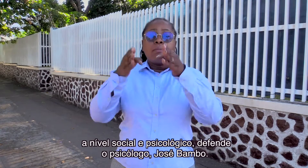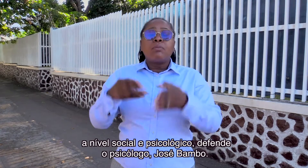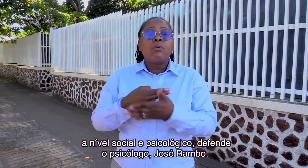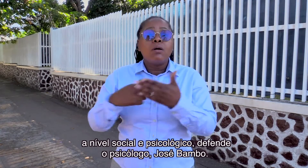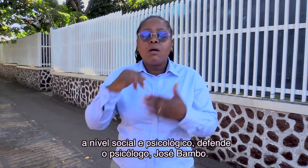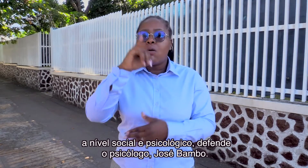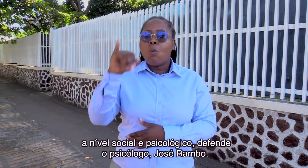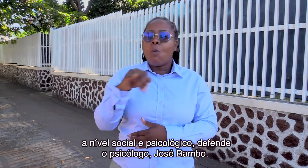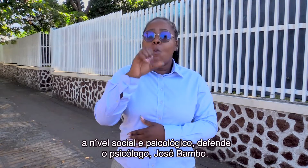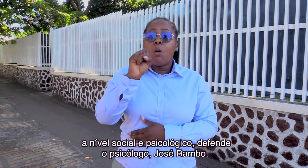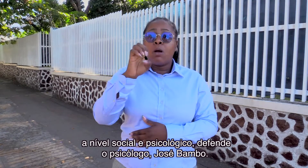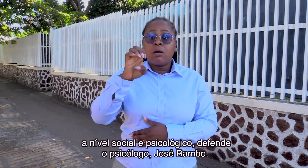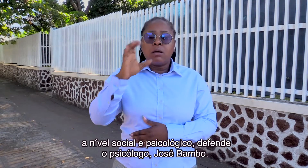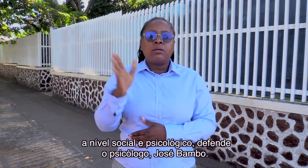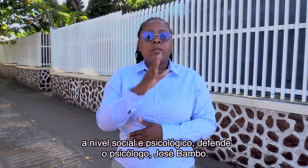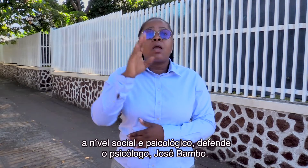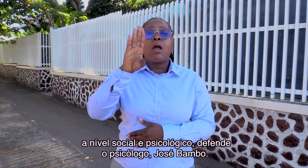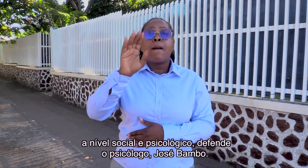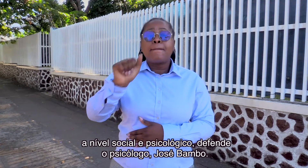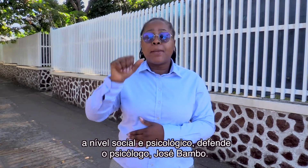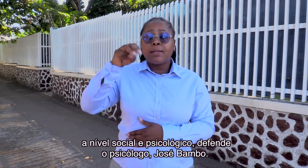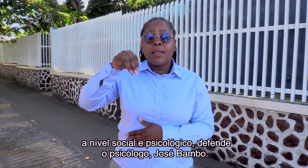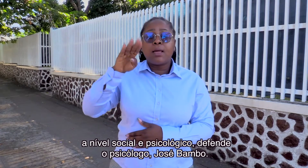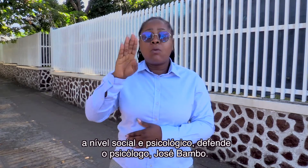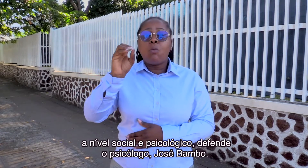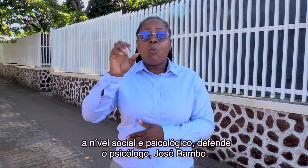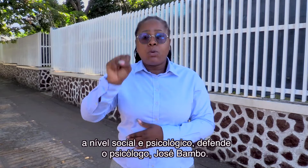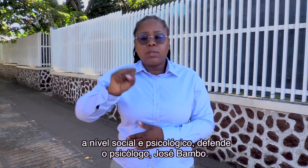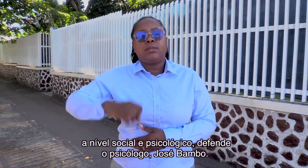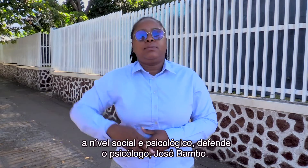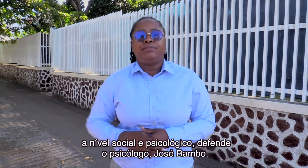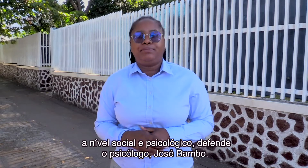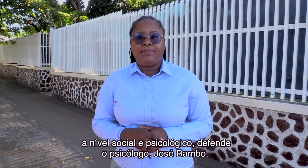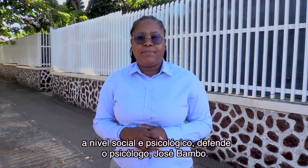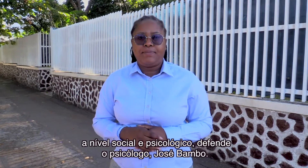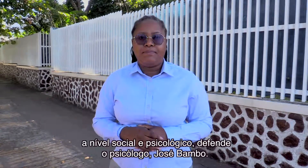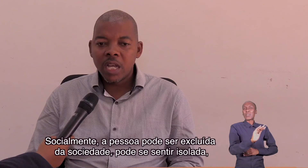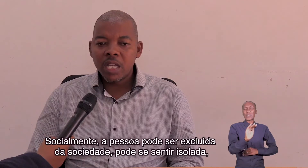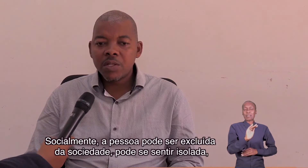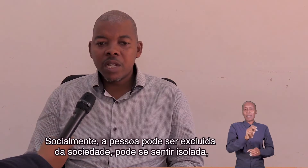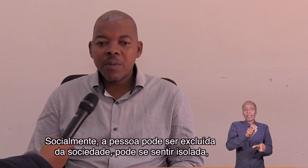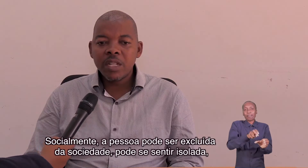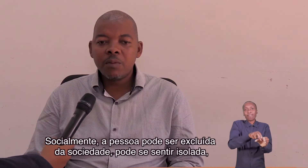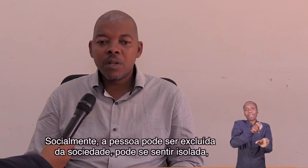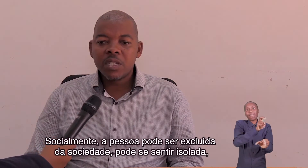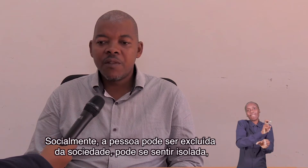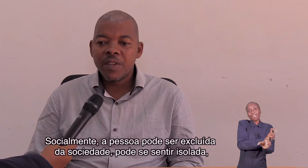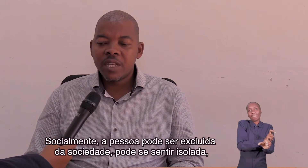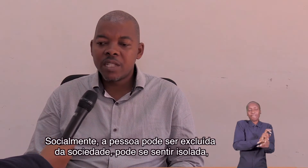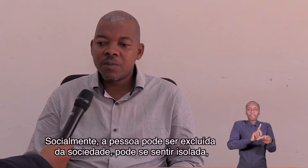nível social e psicológico, defende o psicólogo José Bambo. Socialmente pode ser vista, essa